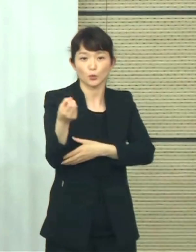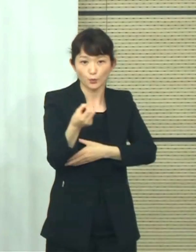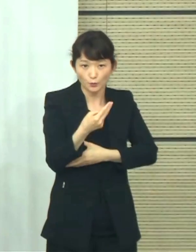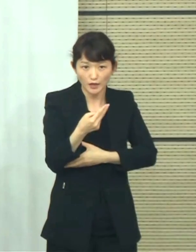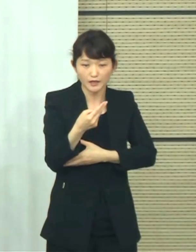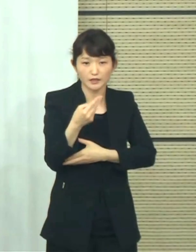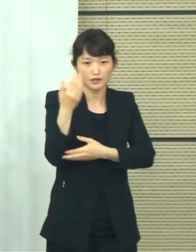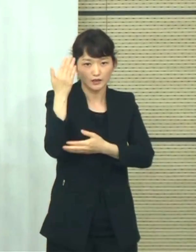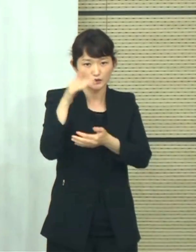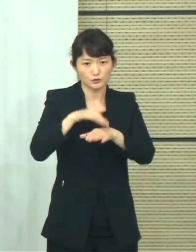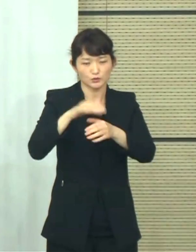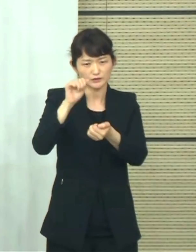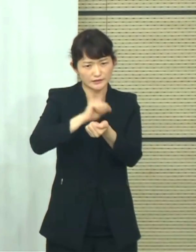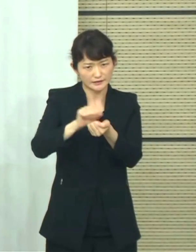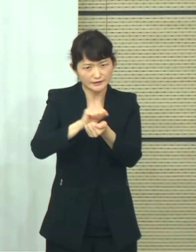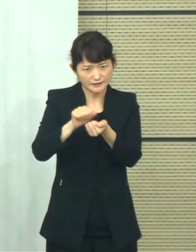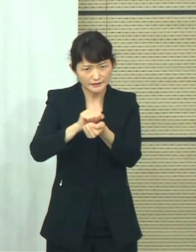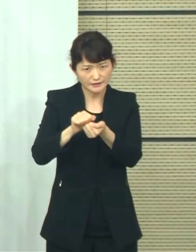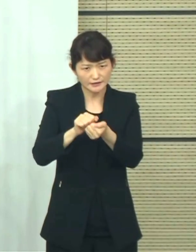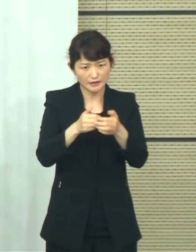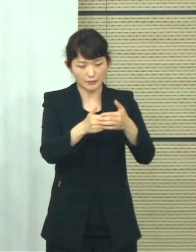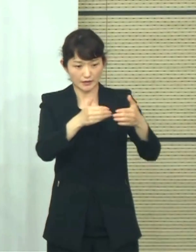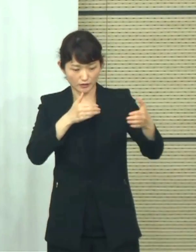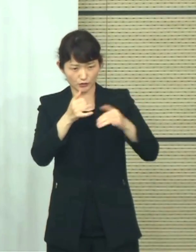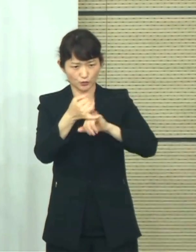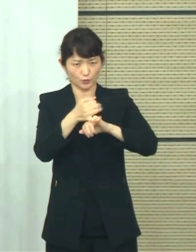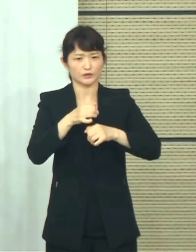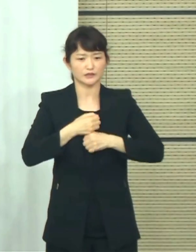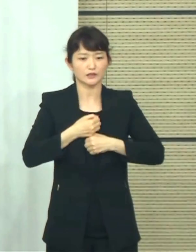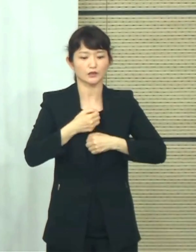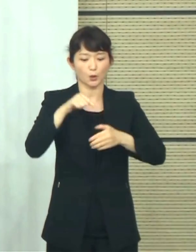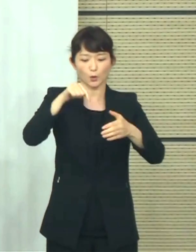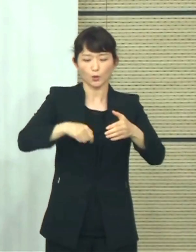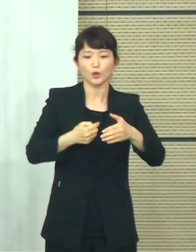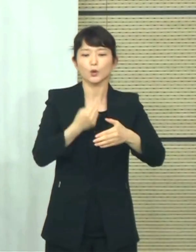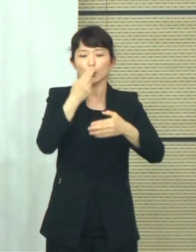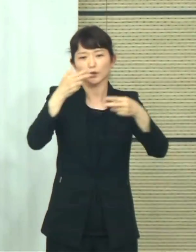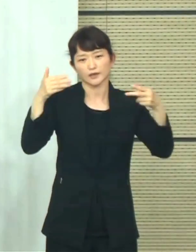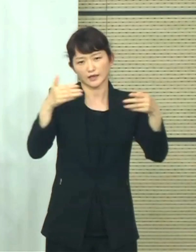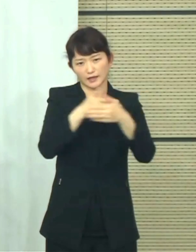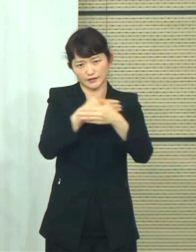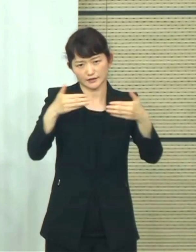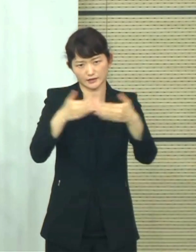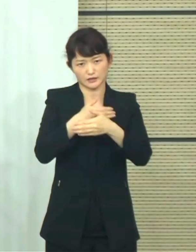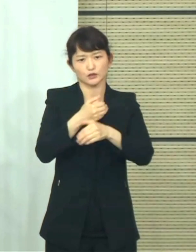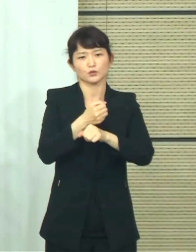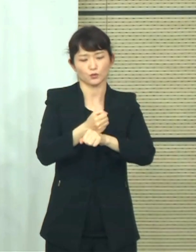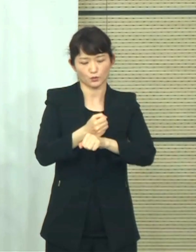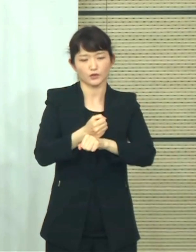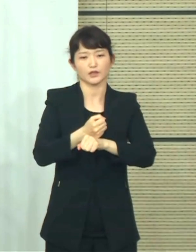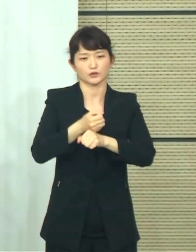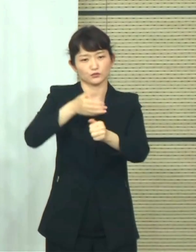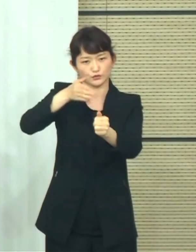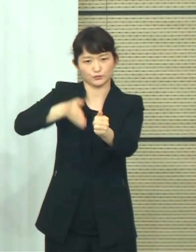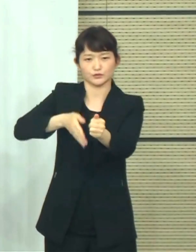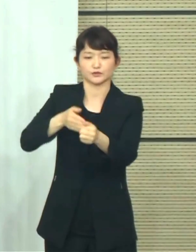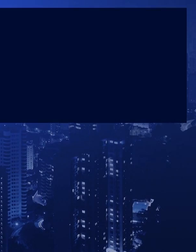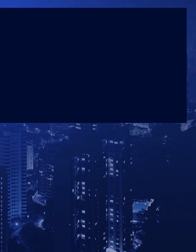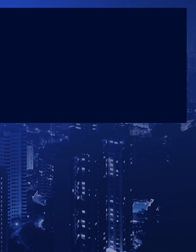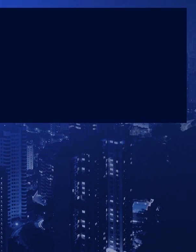기본 방역 수칙을 지켜주시고 실내 환기에도 주의를 기울여 주시기를 거듭 부탁드립니다.